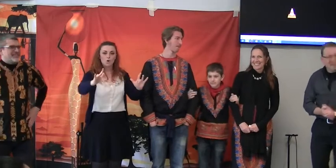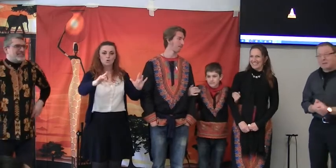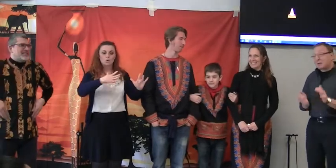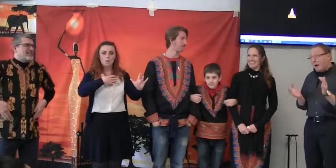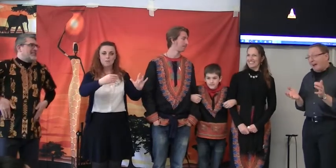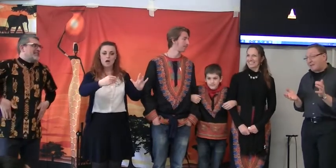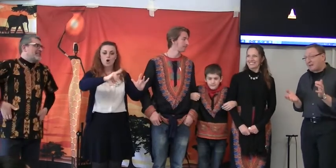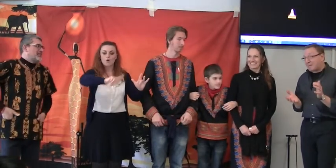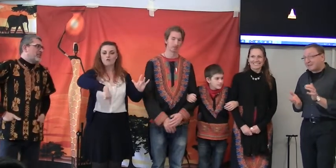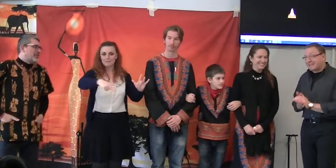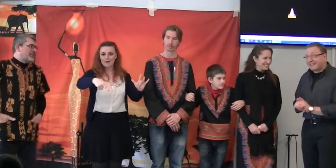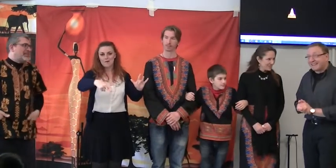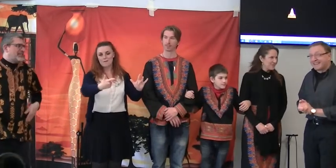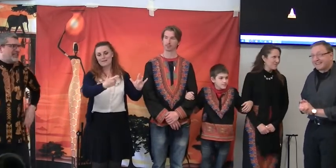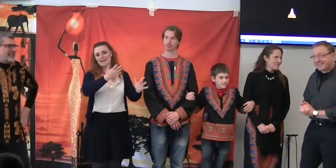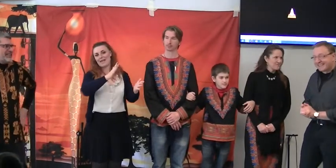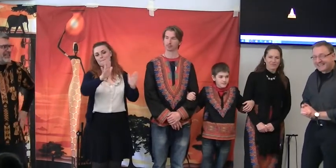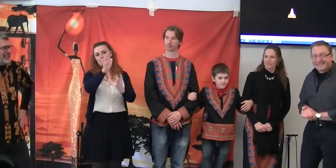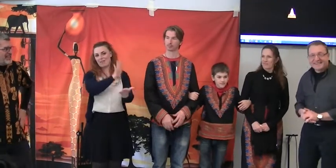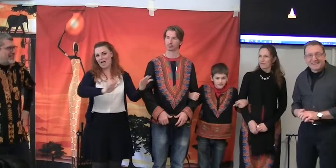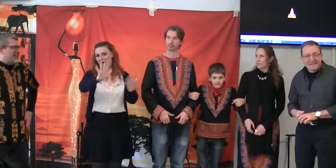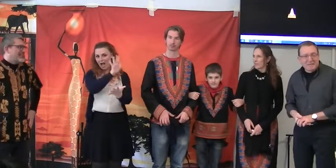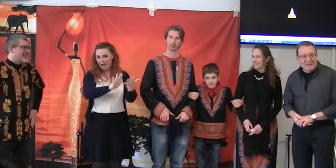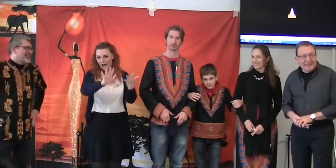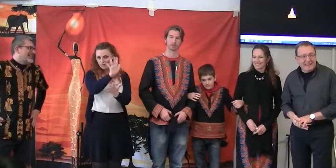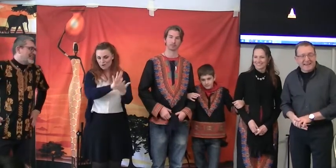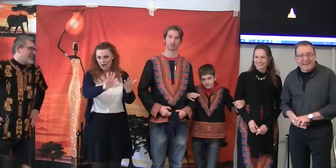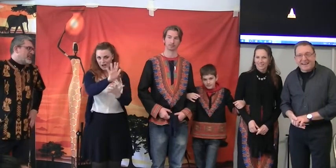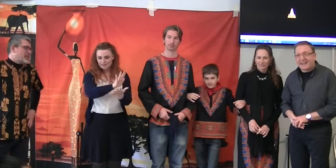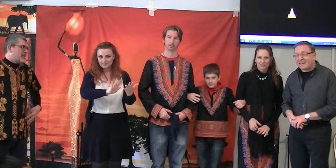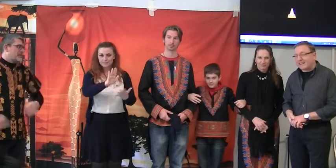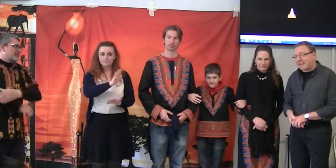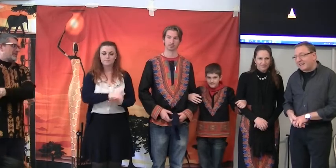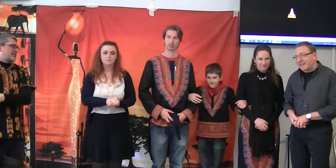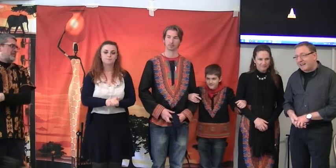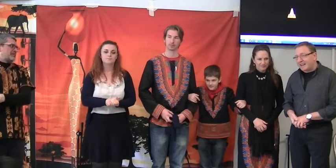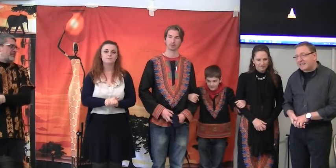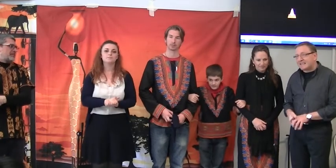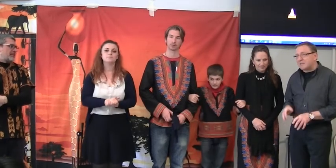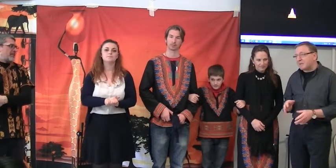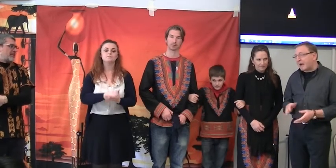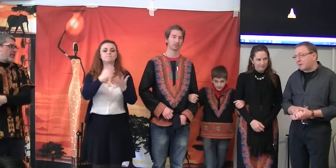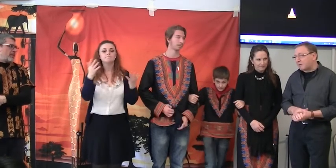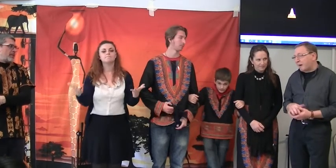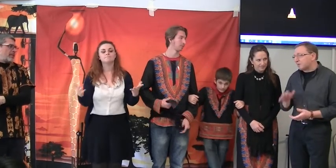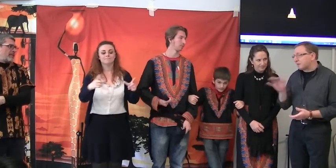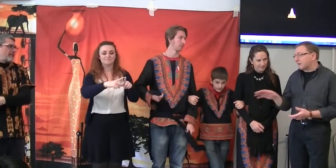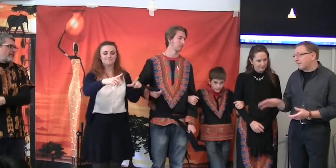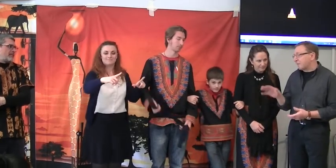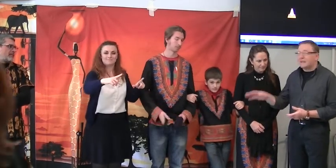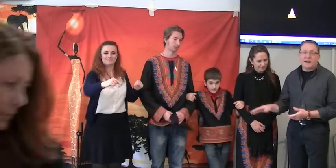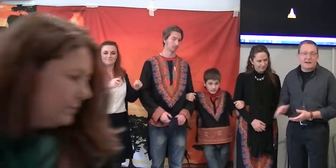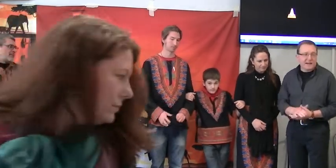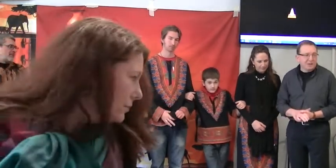spirituale, ovviamente, perché la segna in bianco, noi quando